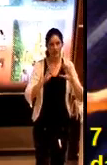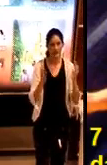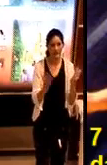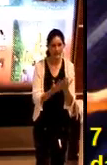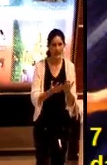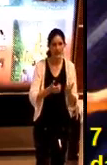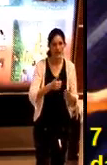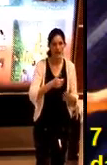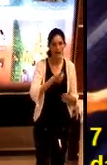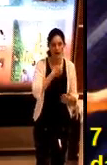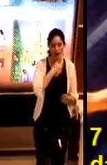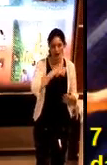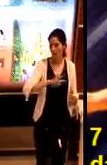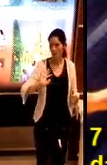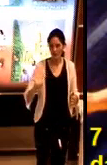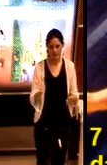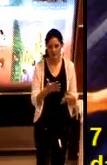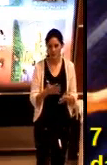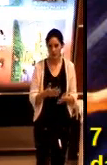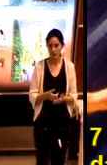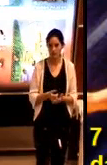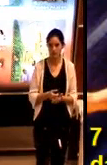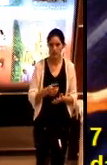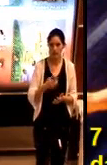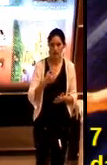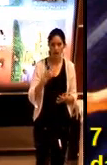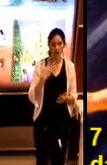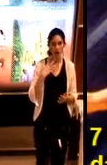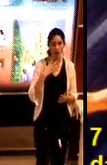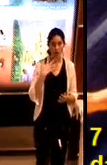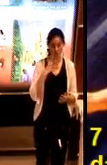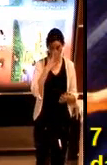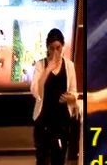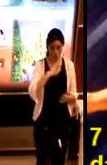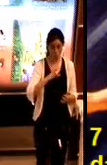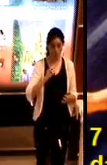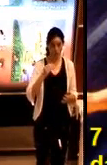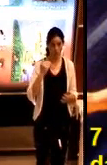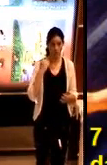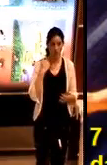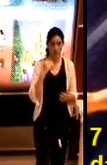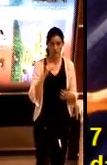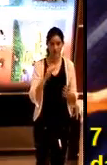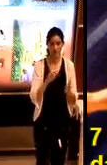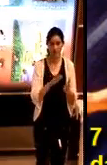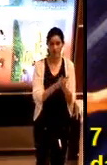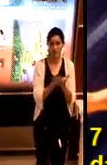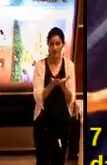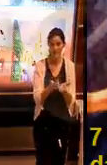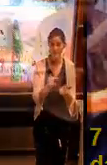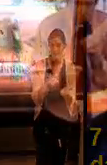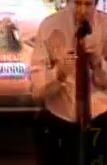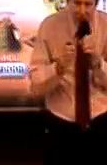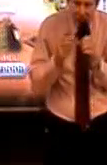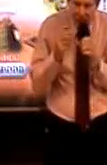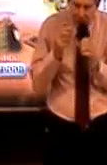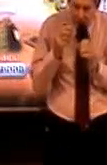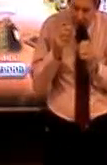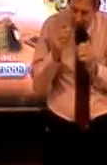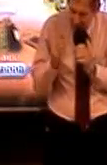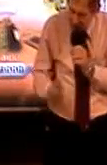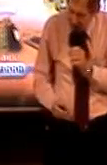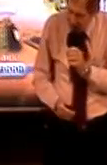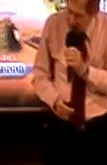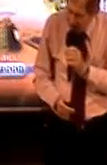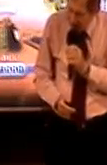¿Notaron allí, hermanos, Apocalipsis? ¿Me entienden? Estoy hablando del Nuevo Testamento,